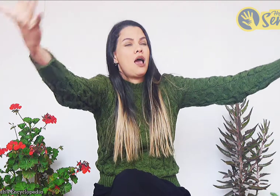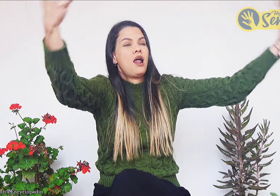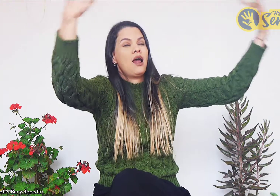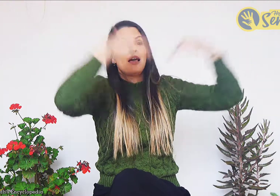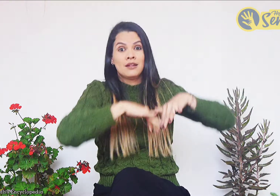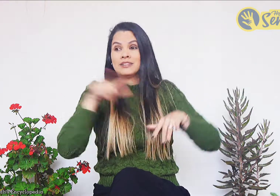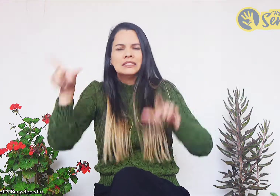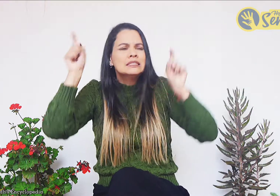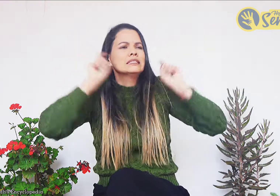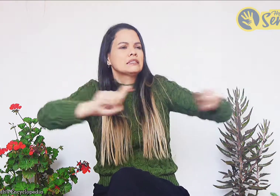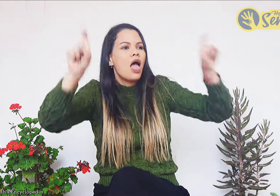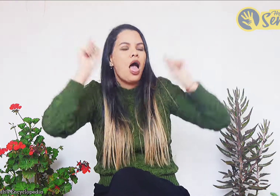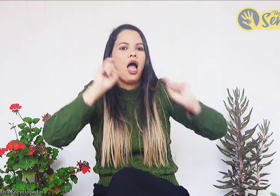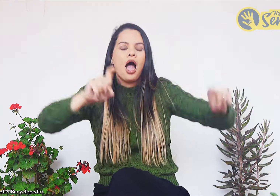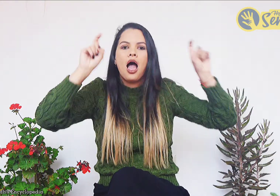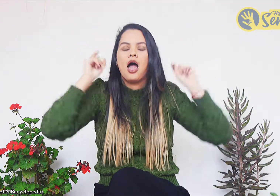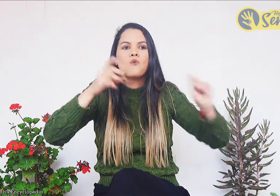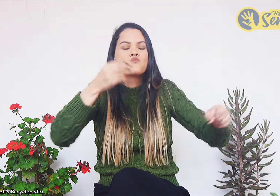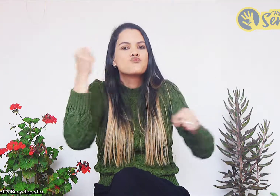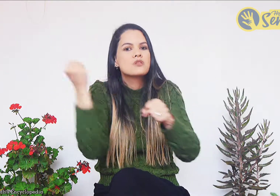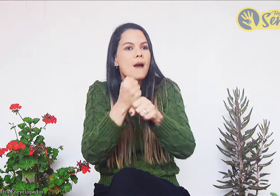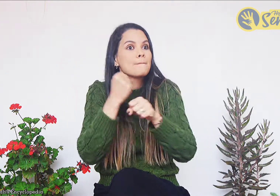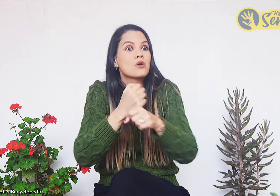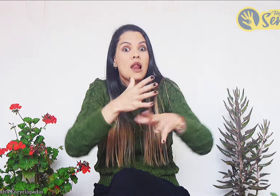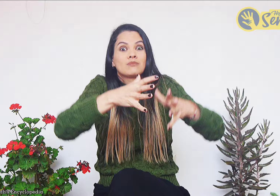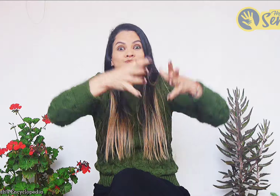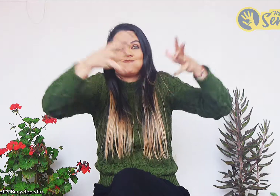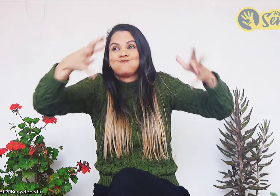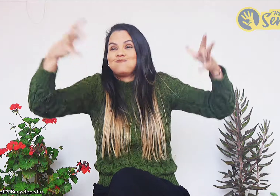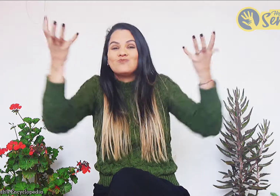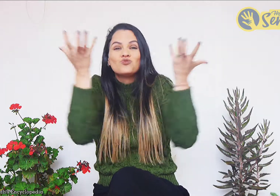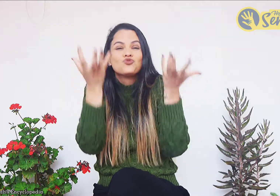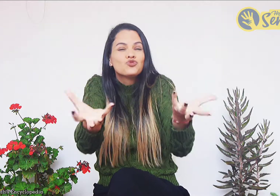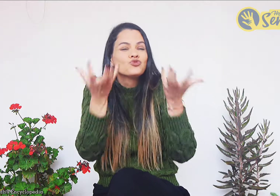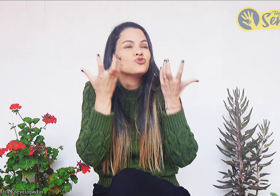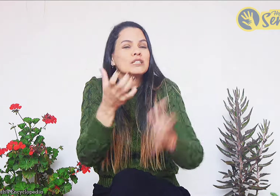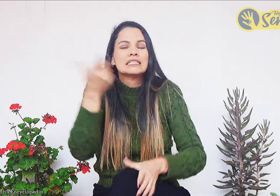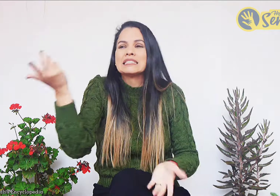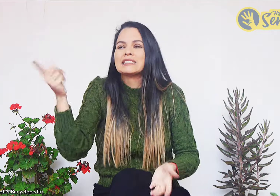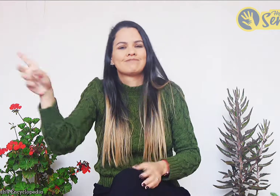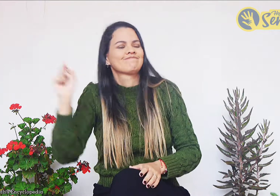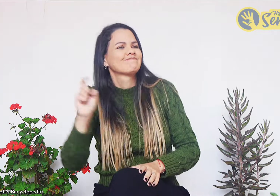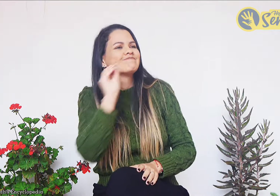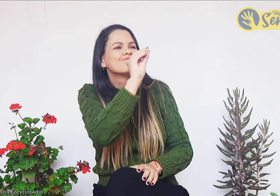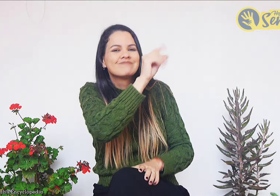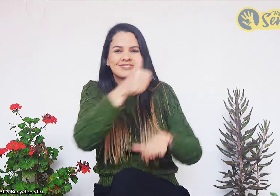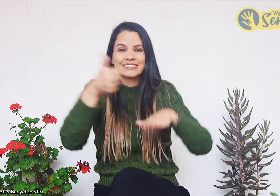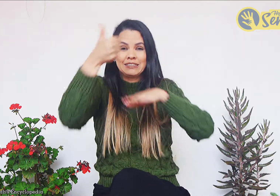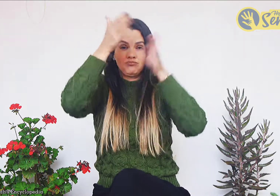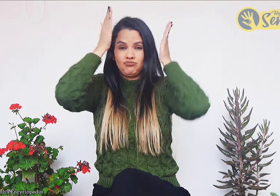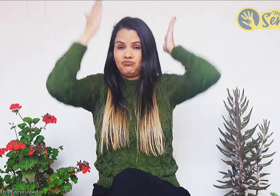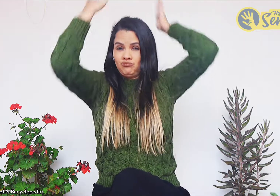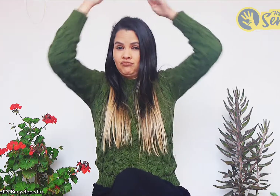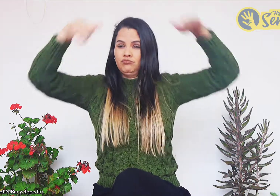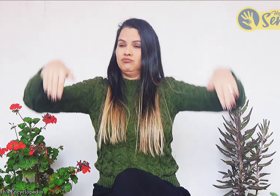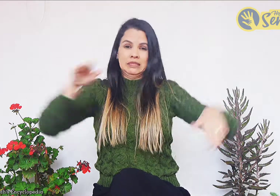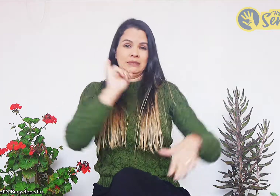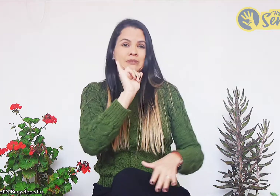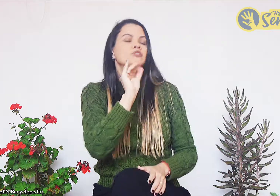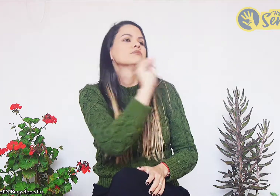toda la comunidad o todos los miembros del palacio tenían que aprender lengua de señas, pero era un gran trabajo, estas dos personas sordas no podían encargarse, así